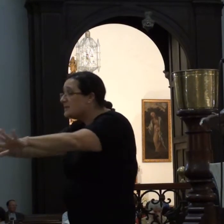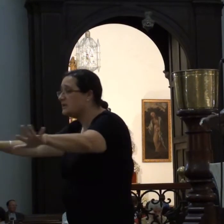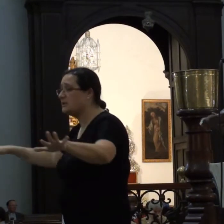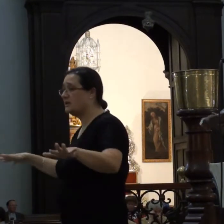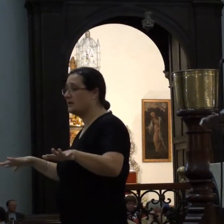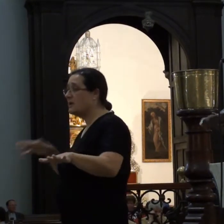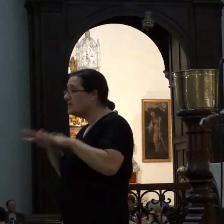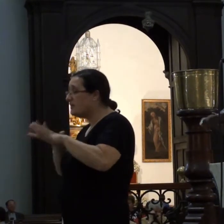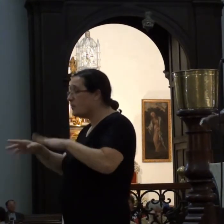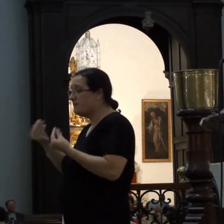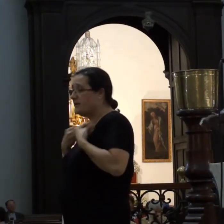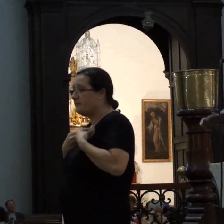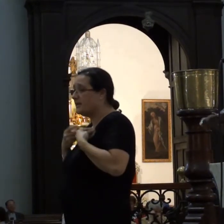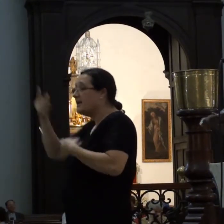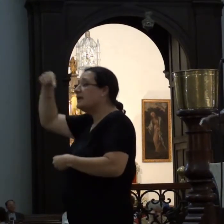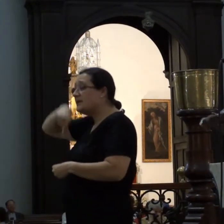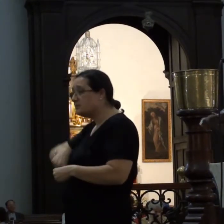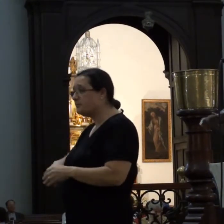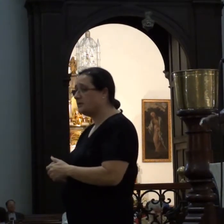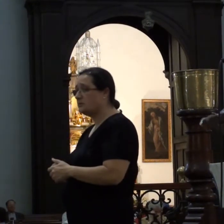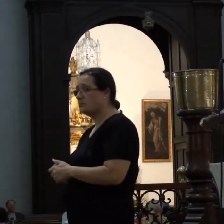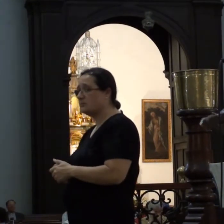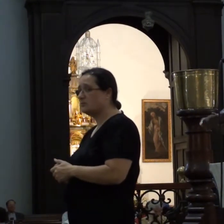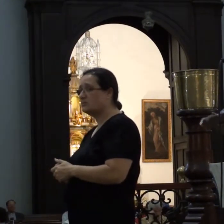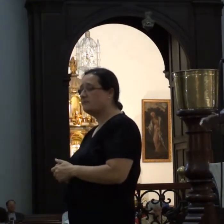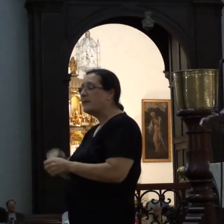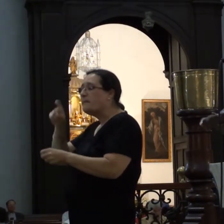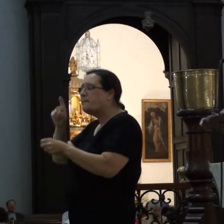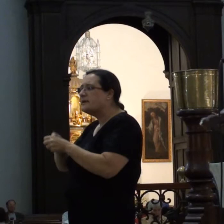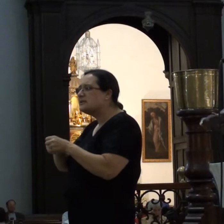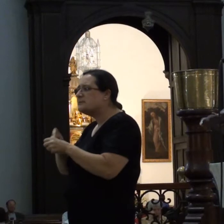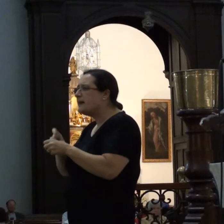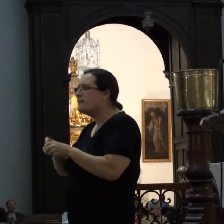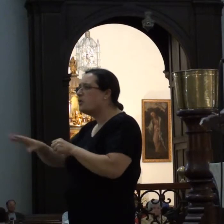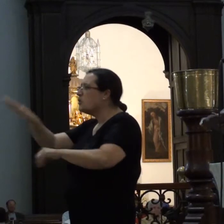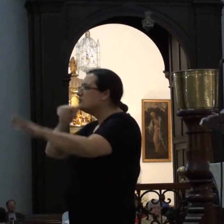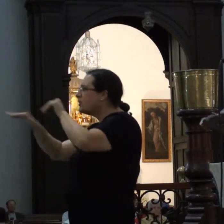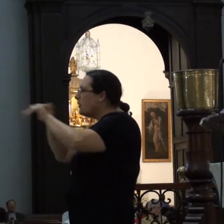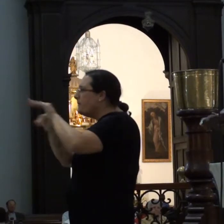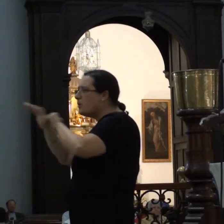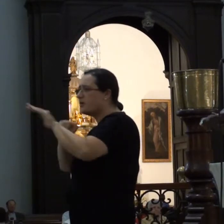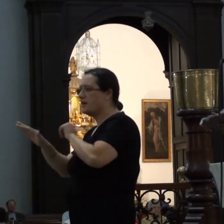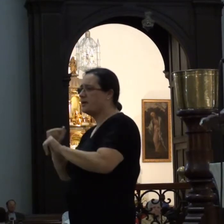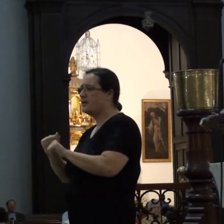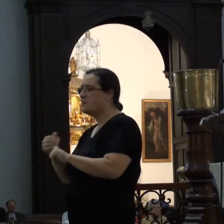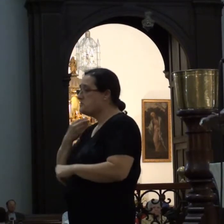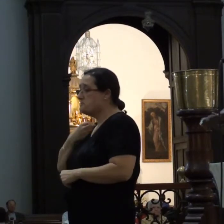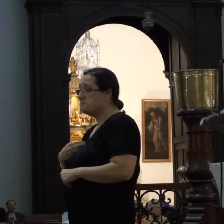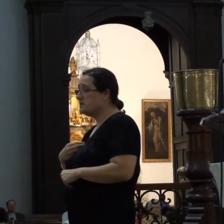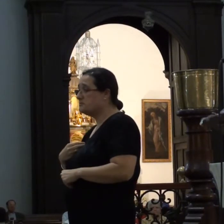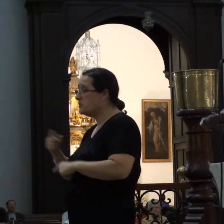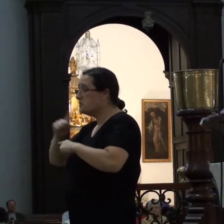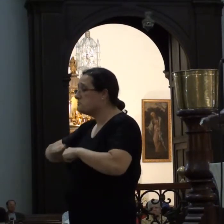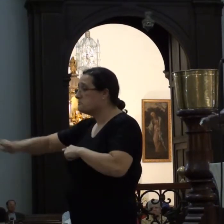nos mueve el espíritu participamos somos convocados llevamos la misma misión